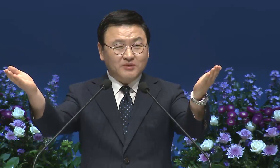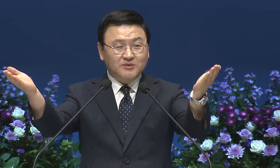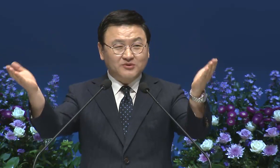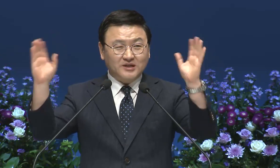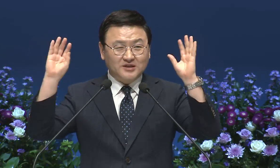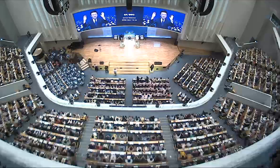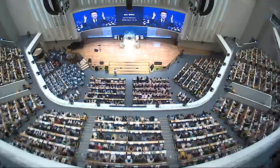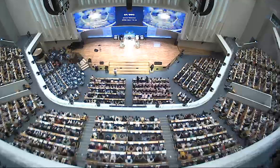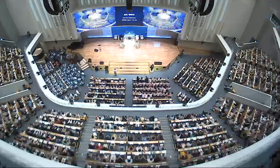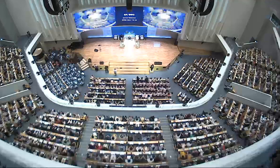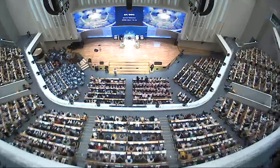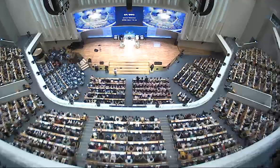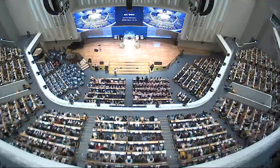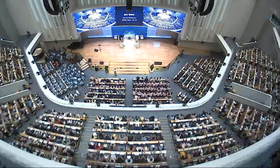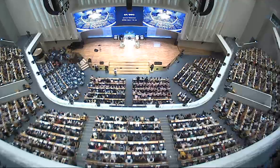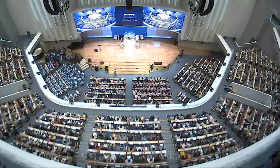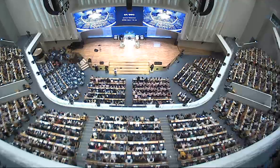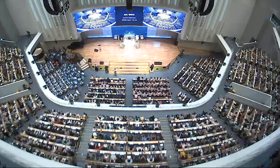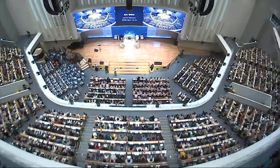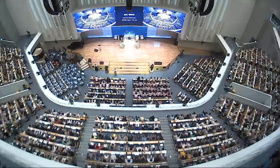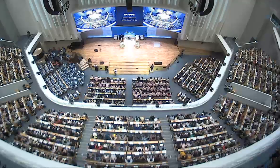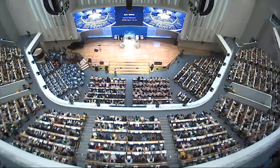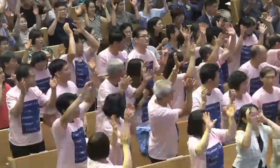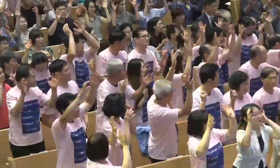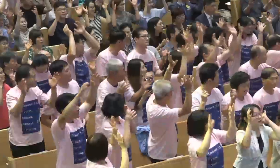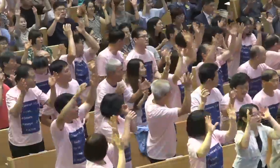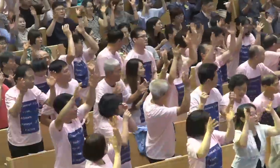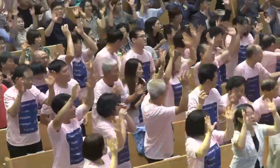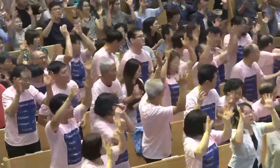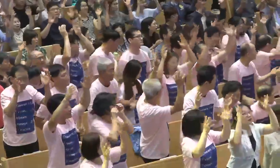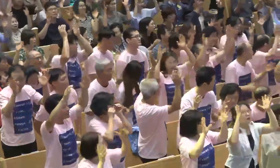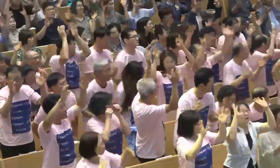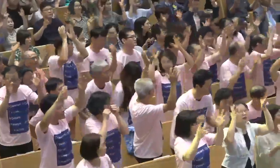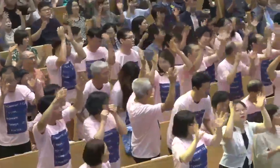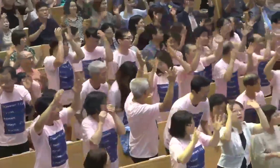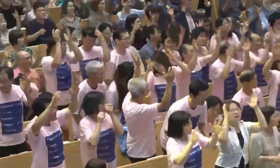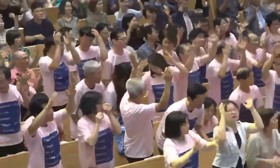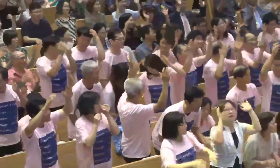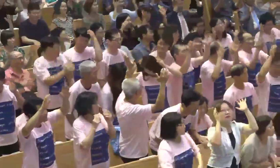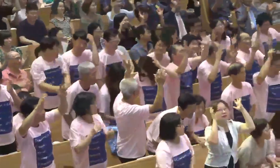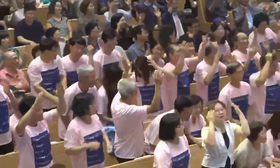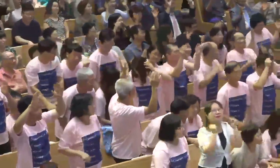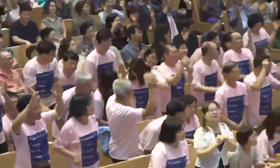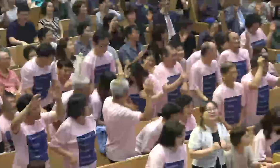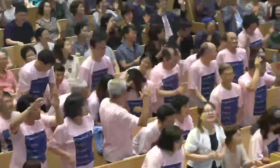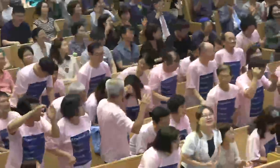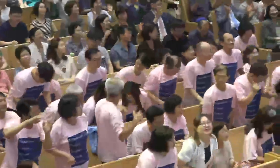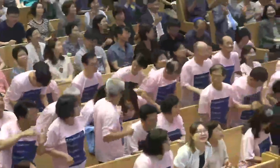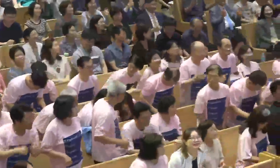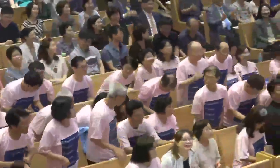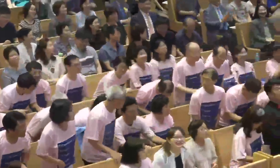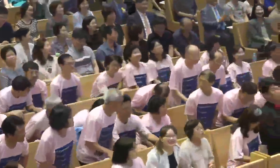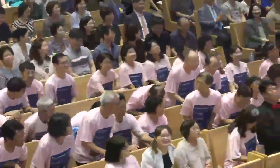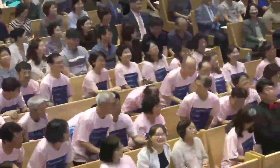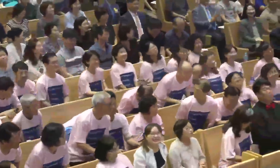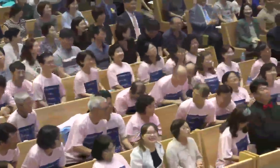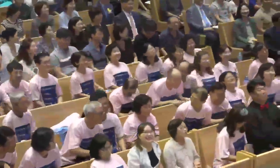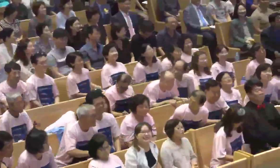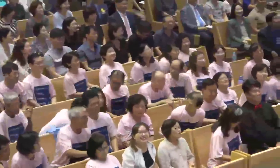한번 부탁드리겠습니다. 네, 잘하셨습니다. 네, 감사합니다. 오늘 말씀을